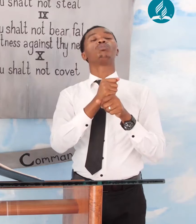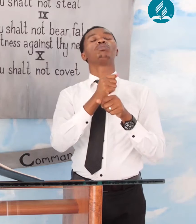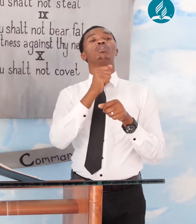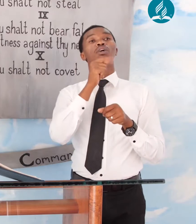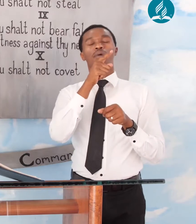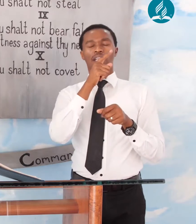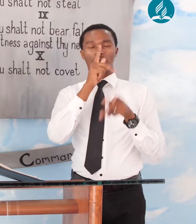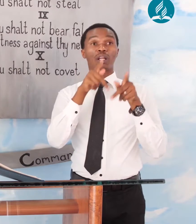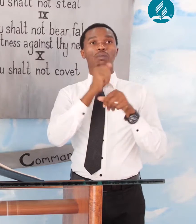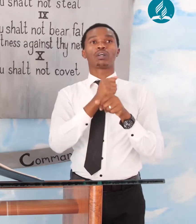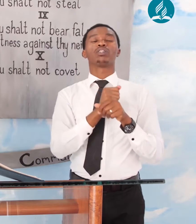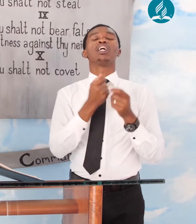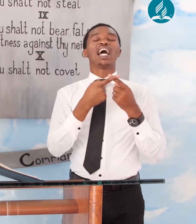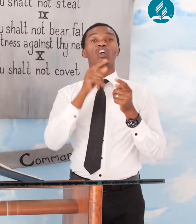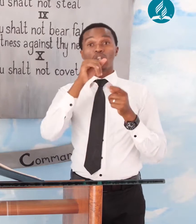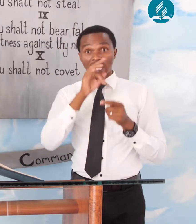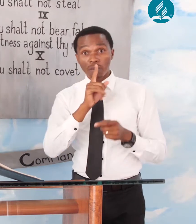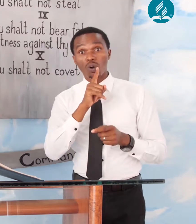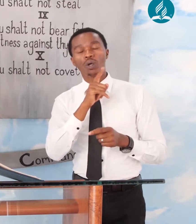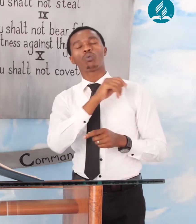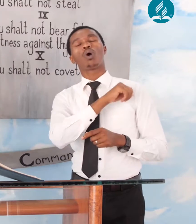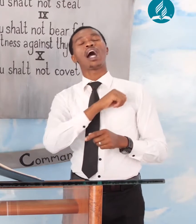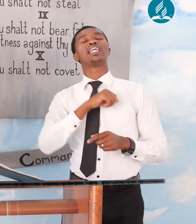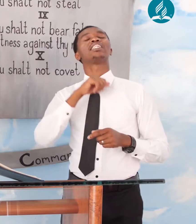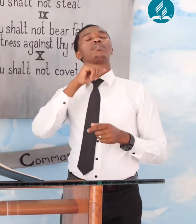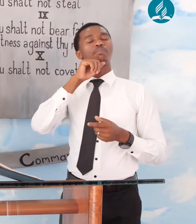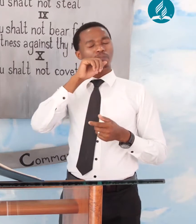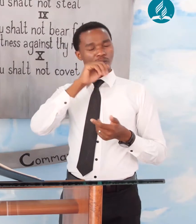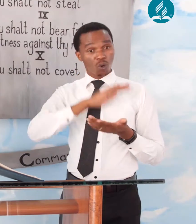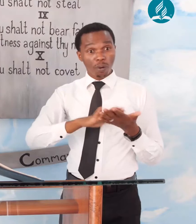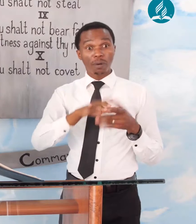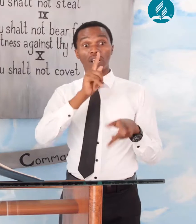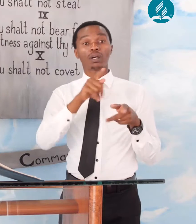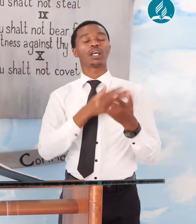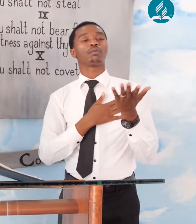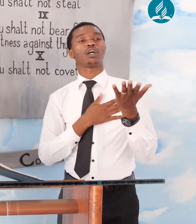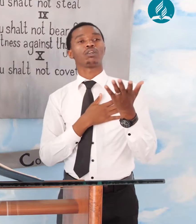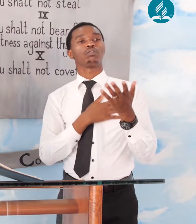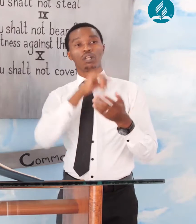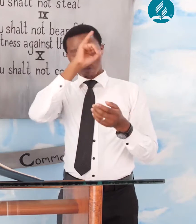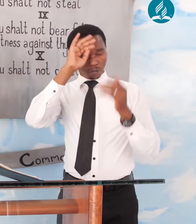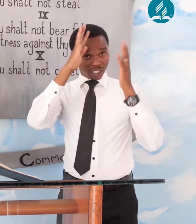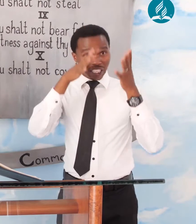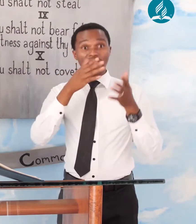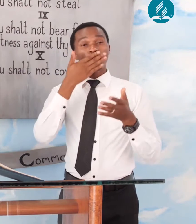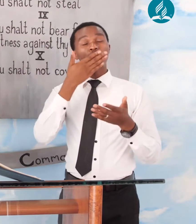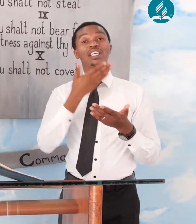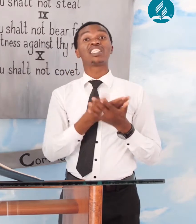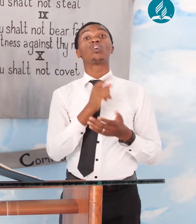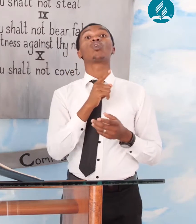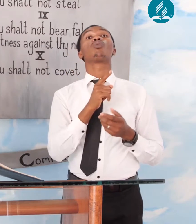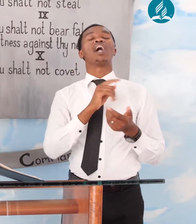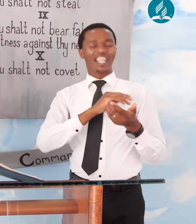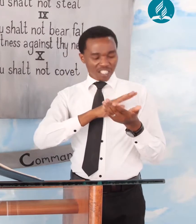byaba byiza wayo utababarira ahubwo byaba byiza yuko njyewe unyandikura mu gitabo wandikishije ariko ibyiza nuko